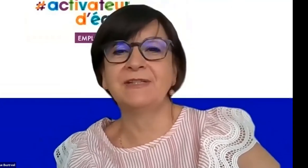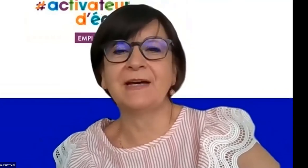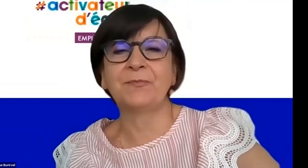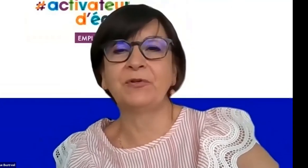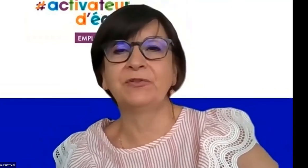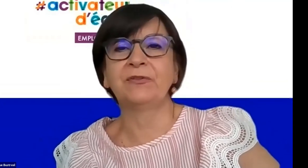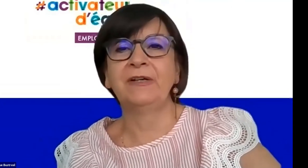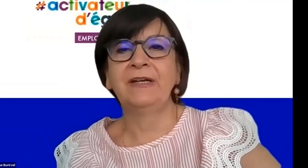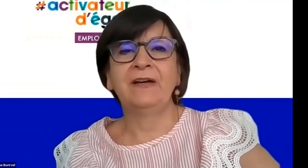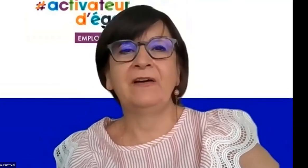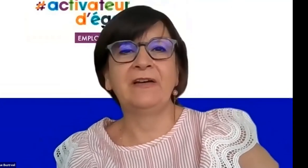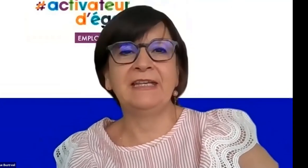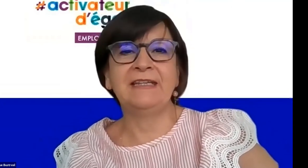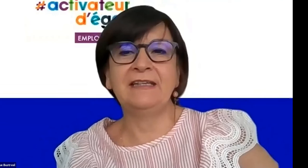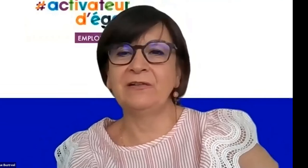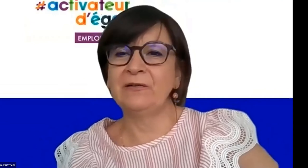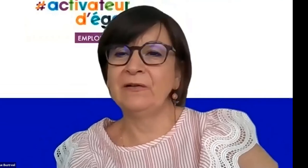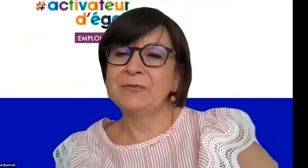situation de handicap